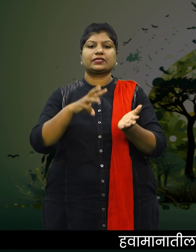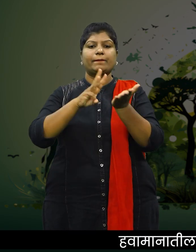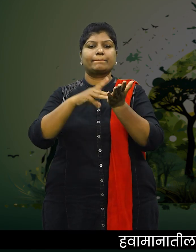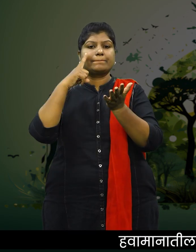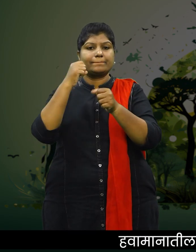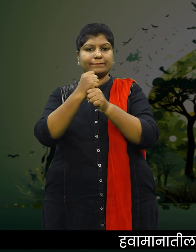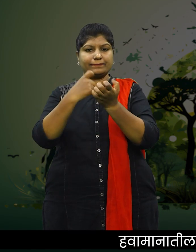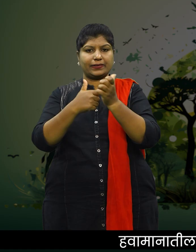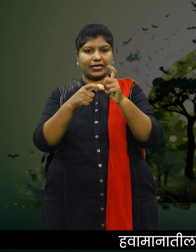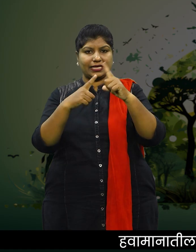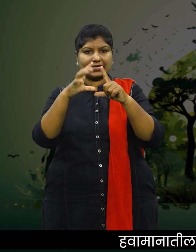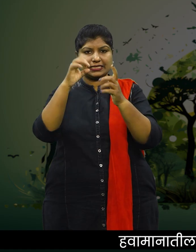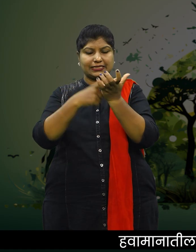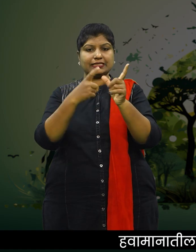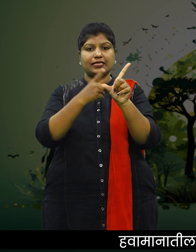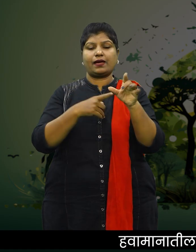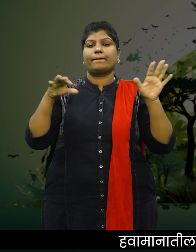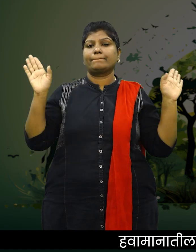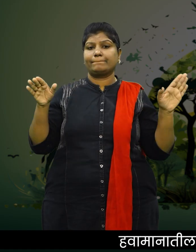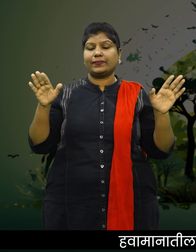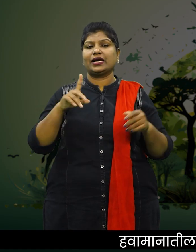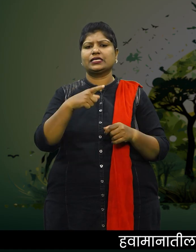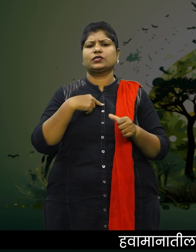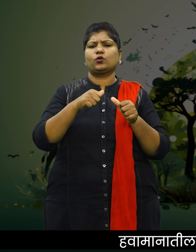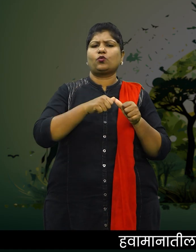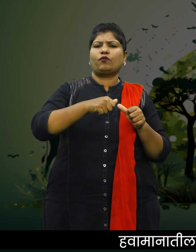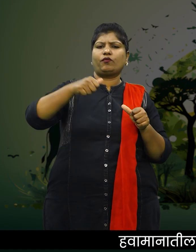हवामानातील बदलांमुळे स्थलांतरित पक्षी दरवर्षी